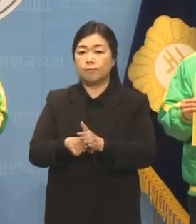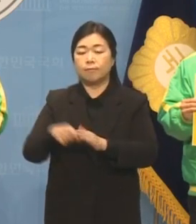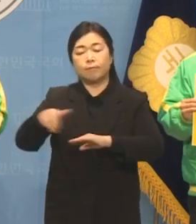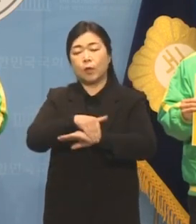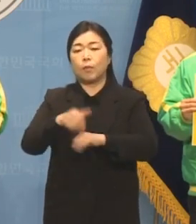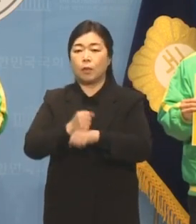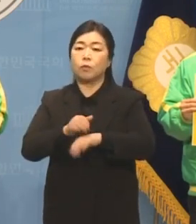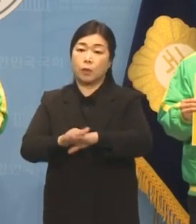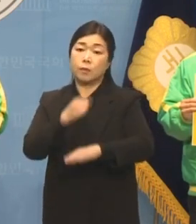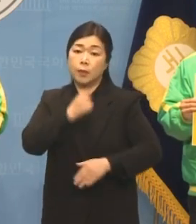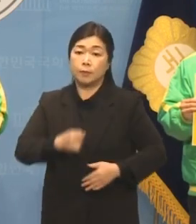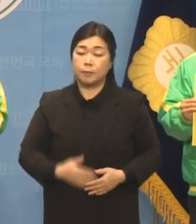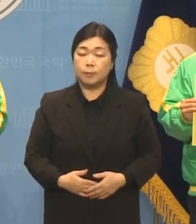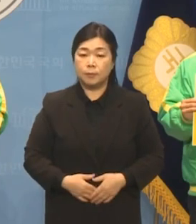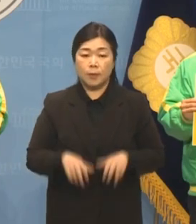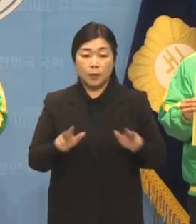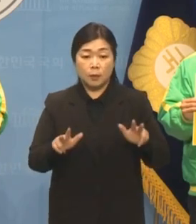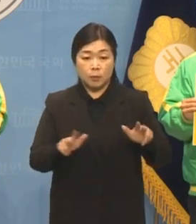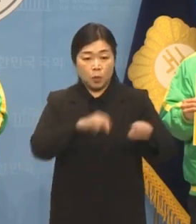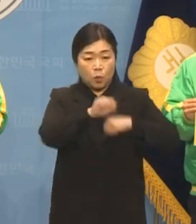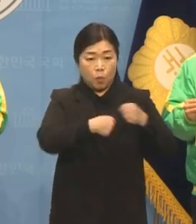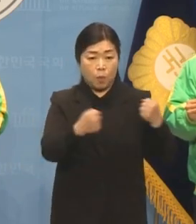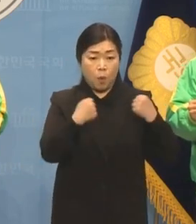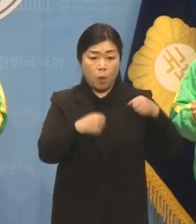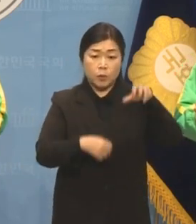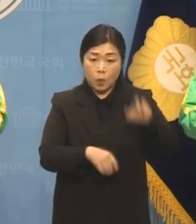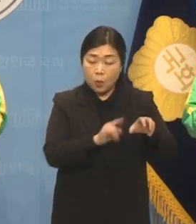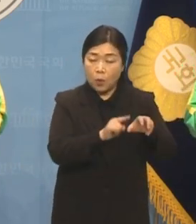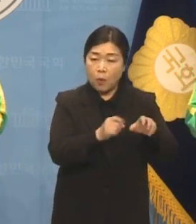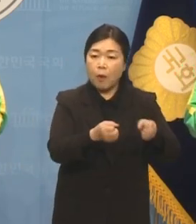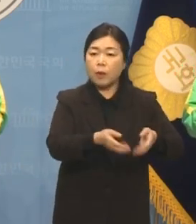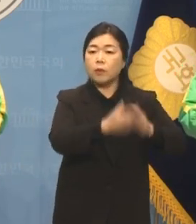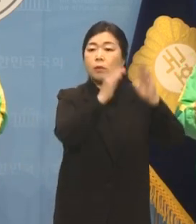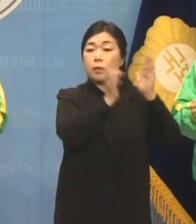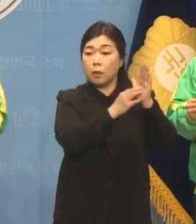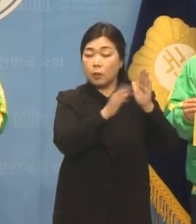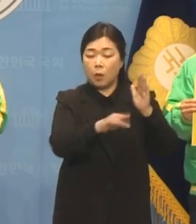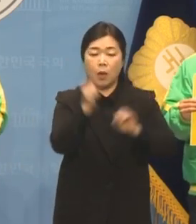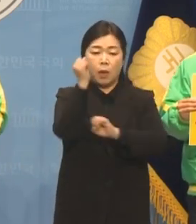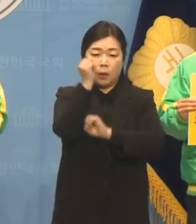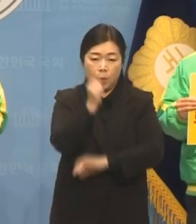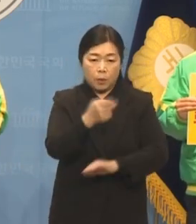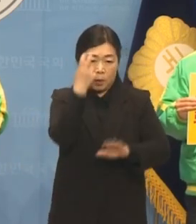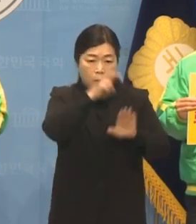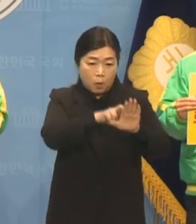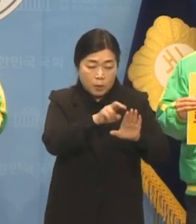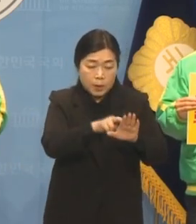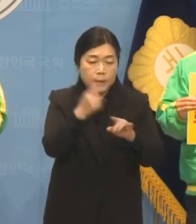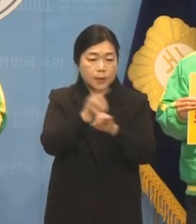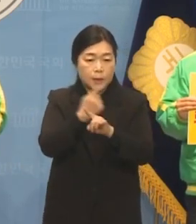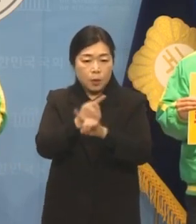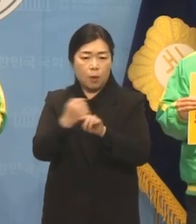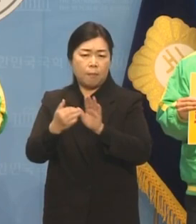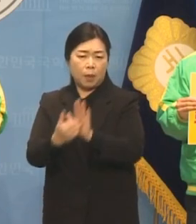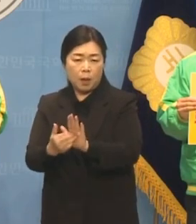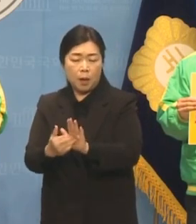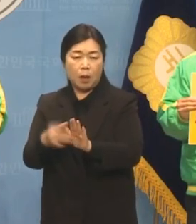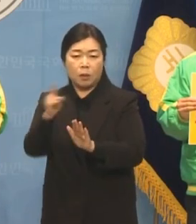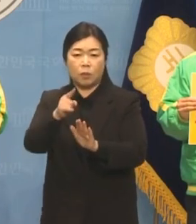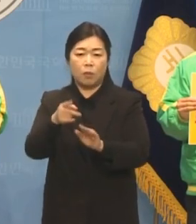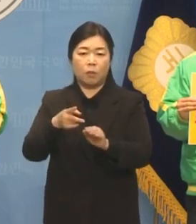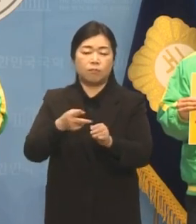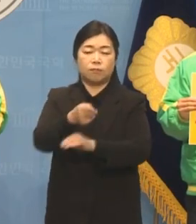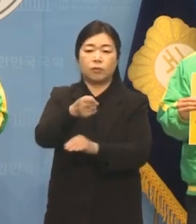현재 자치구별 보건소 내에 동물 보건소를 설치하여 기본 검진과 치료, 예방 접종, 중성화 수술 등